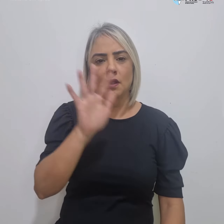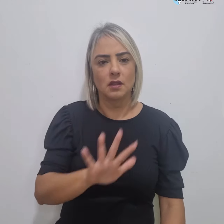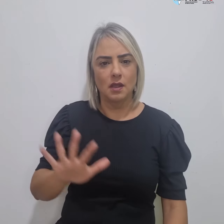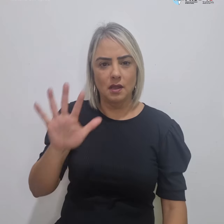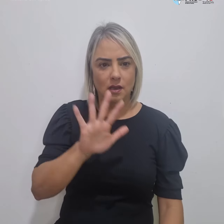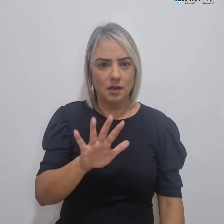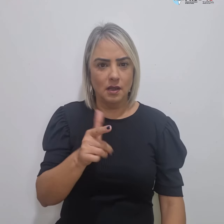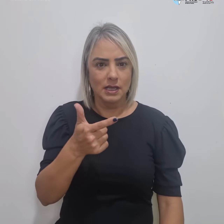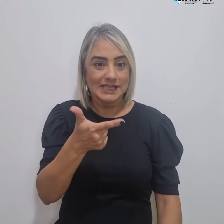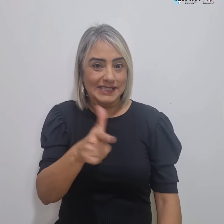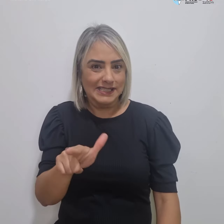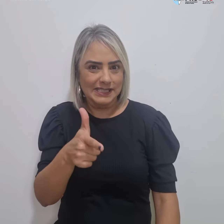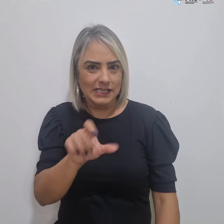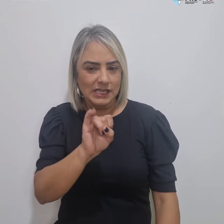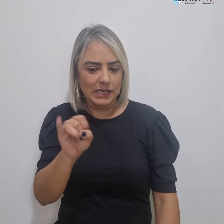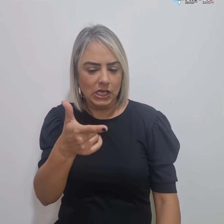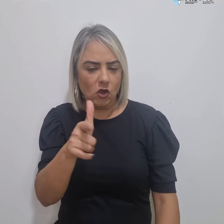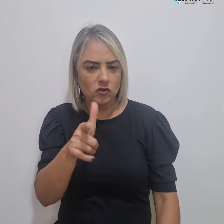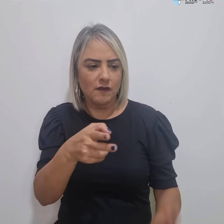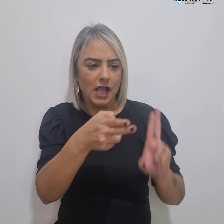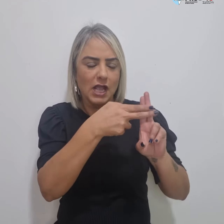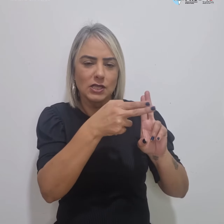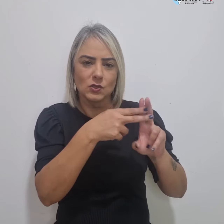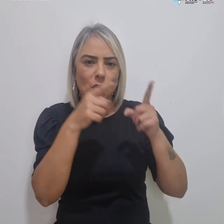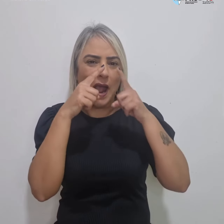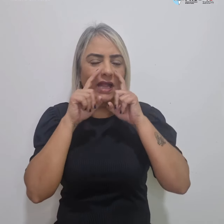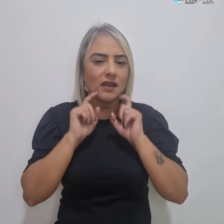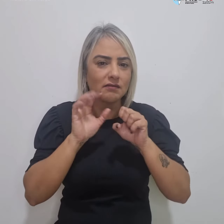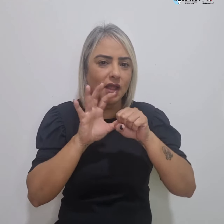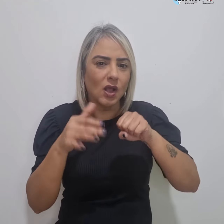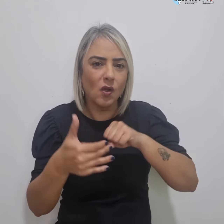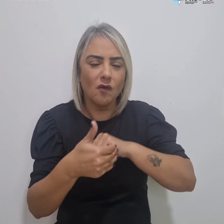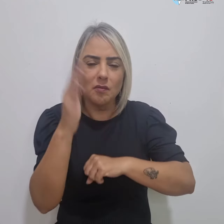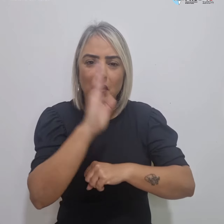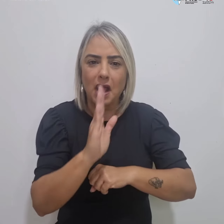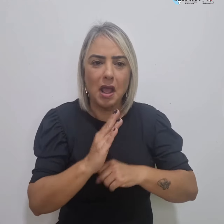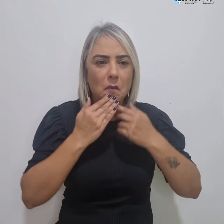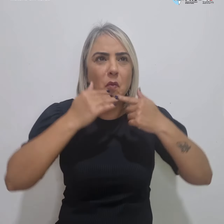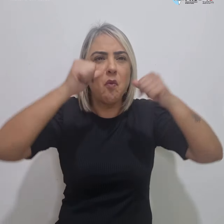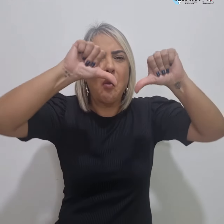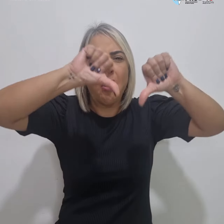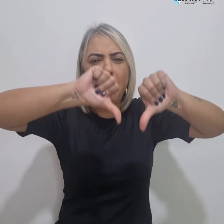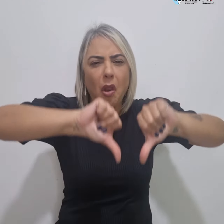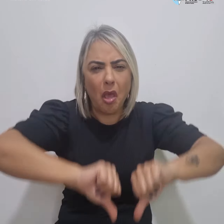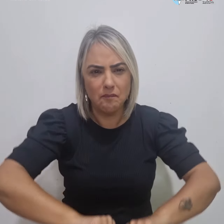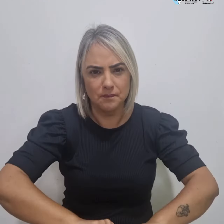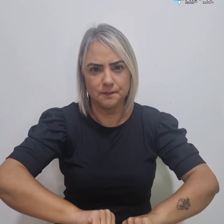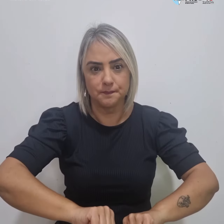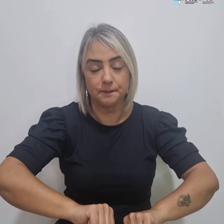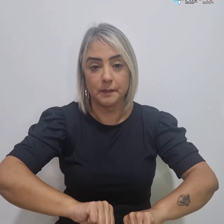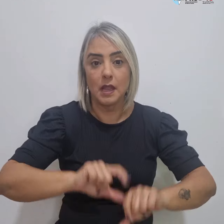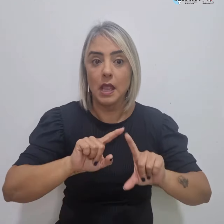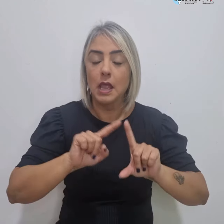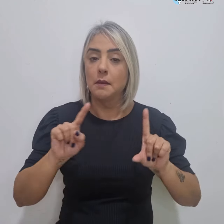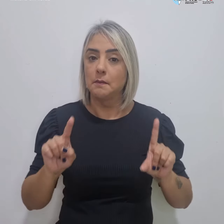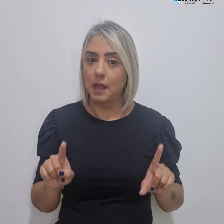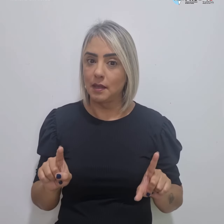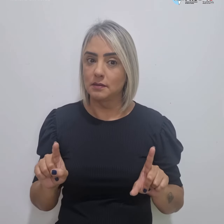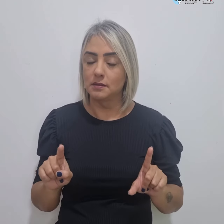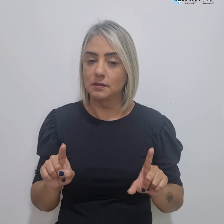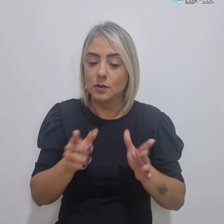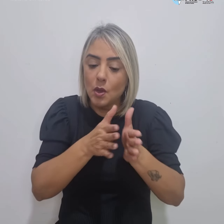Sem o SUS, a tragédia da Covid-19 no Brasil teria sido ainda maior. Mesmo assim,